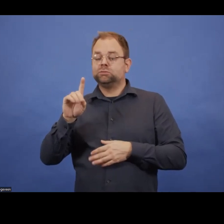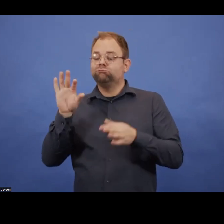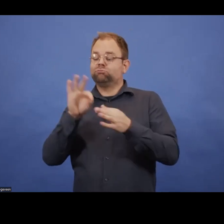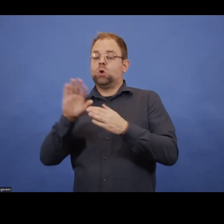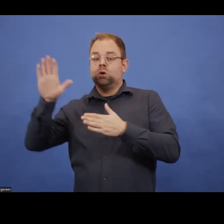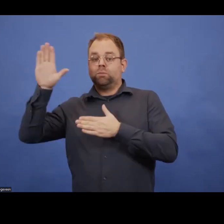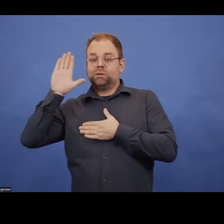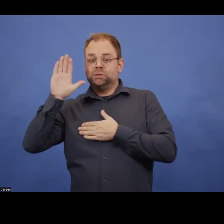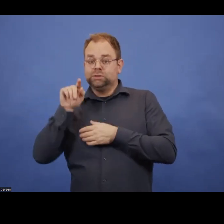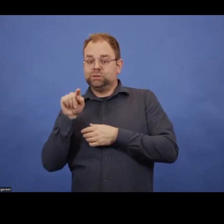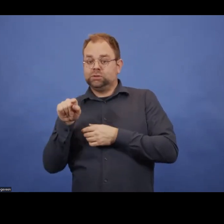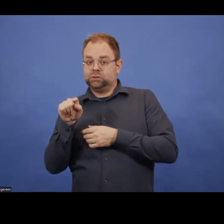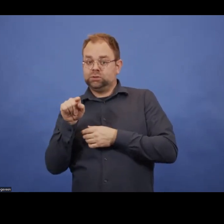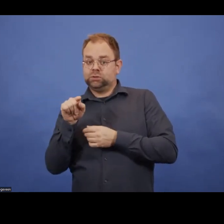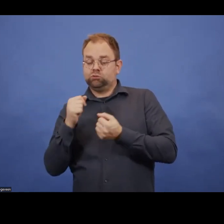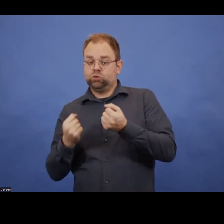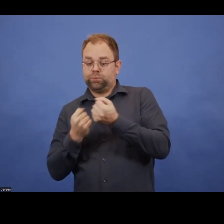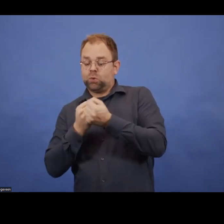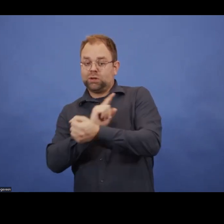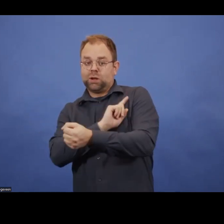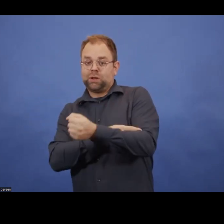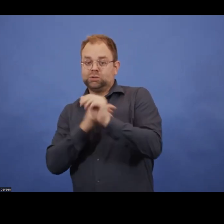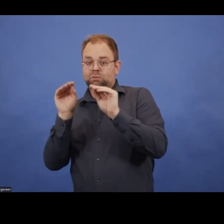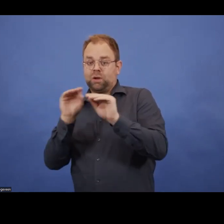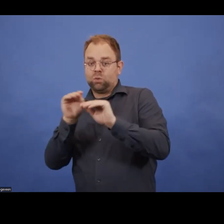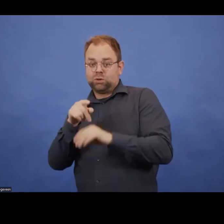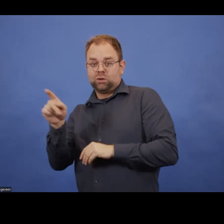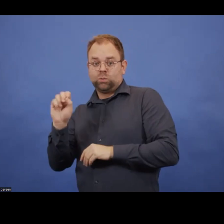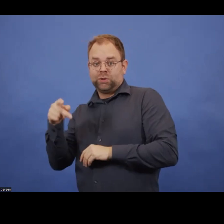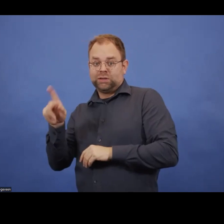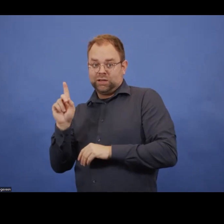Julius, ahora quiero darte la palabra.